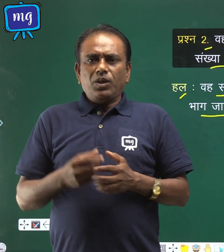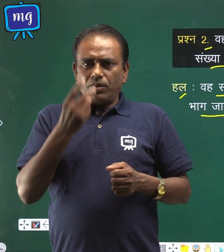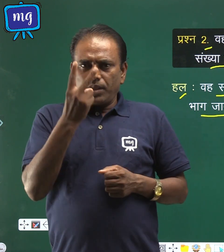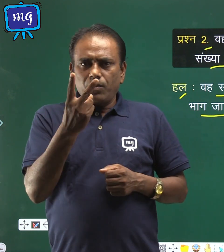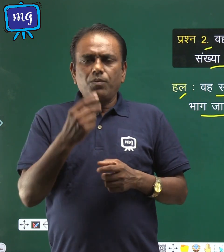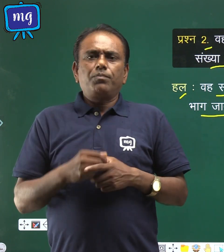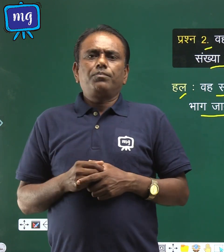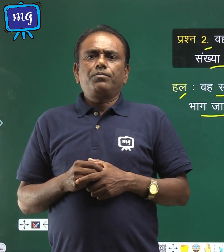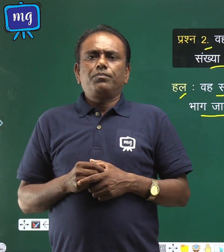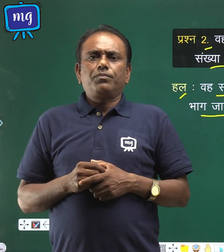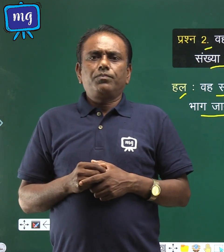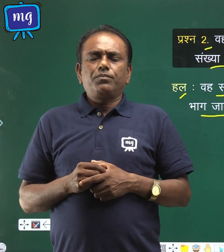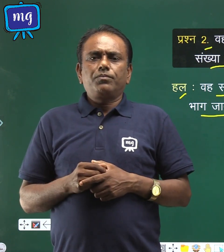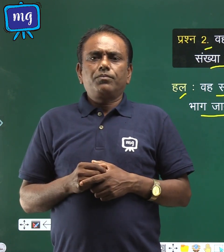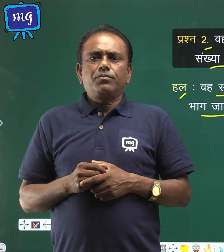देखो,